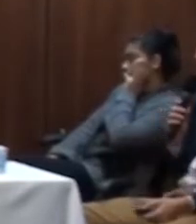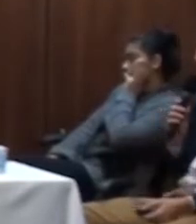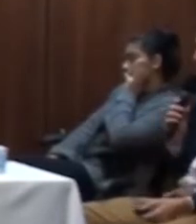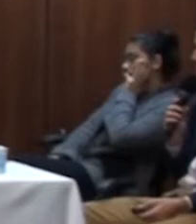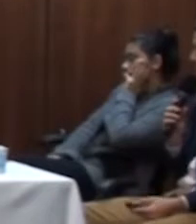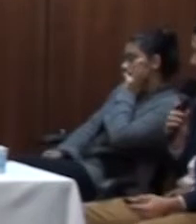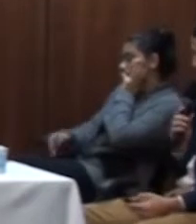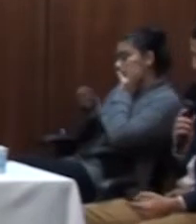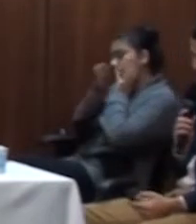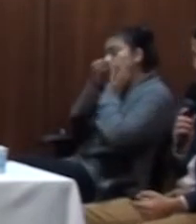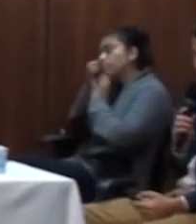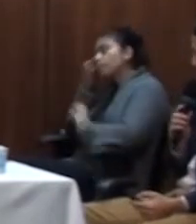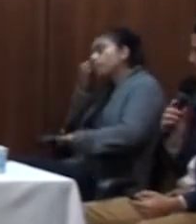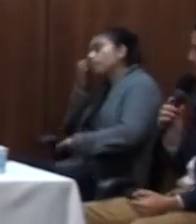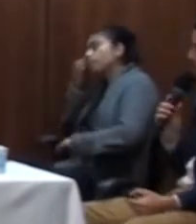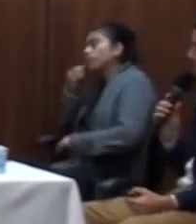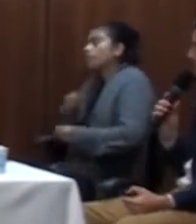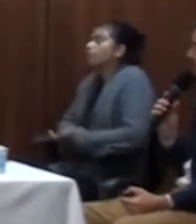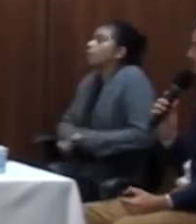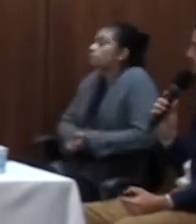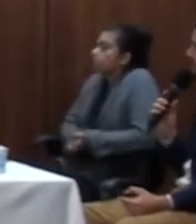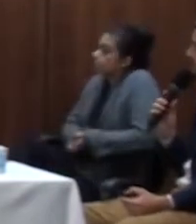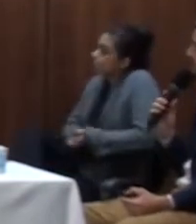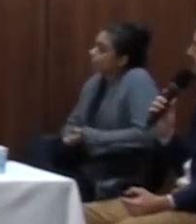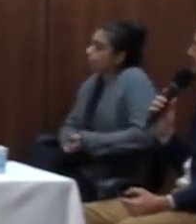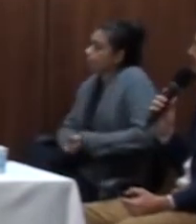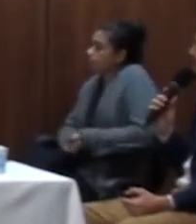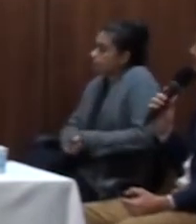previstos para elas, sim, às vezes são suficientes, né? Sim.